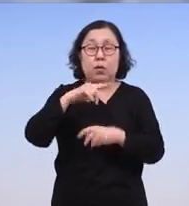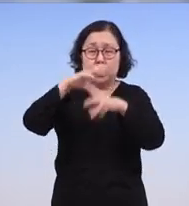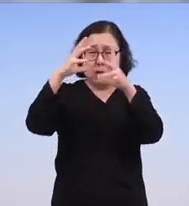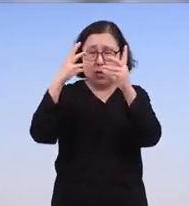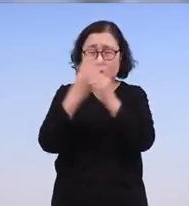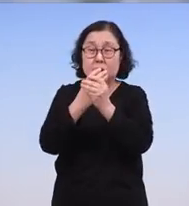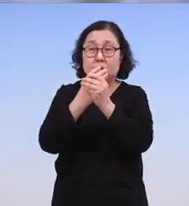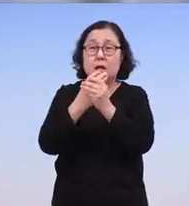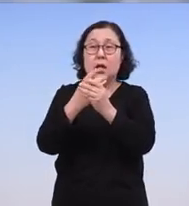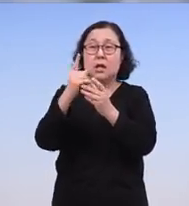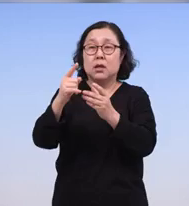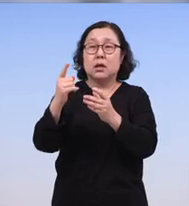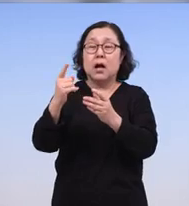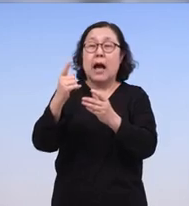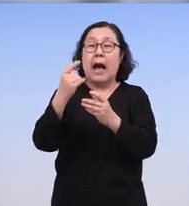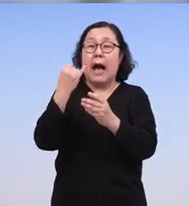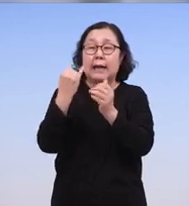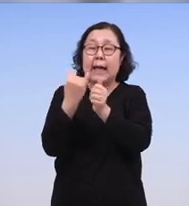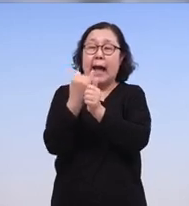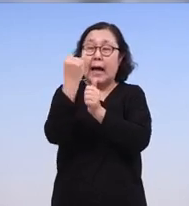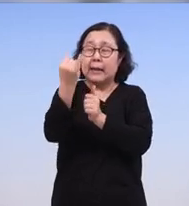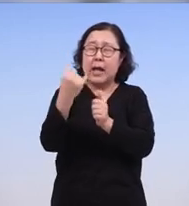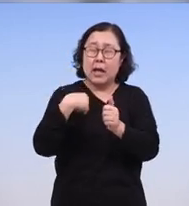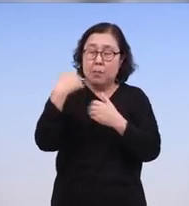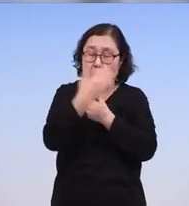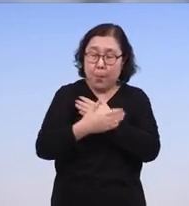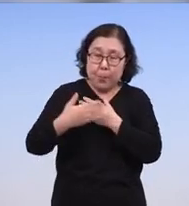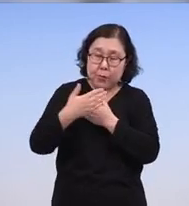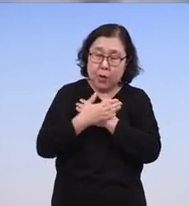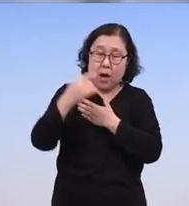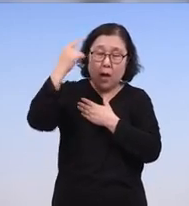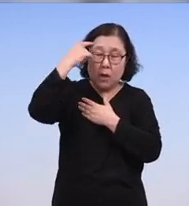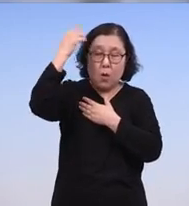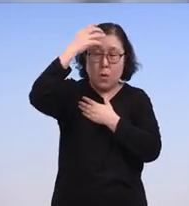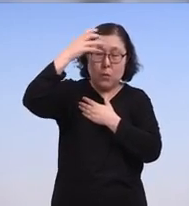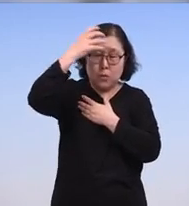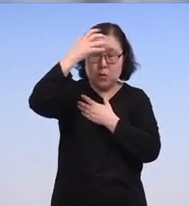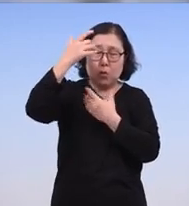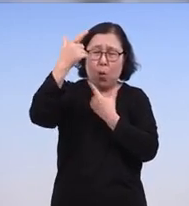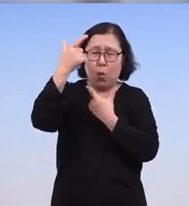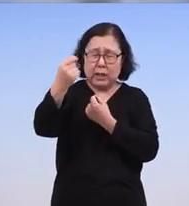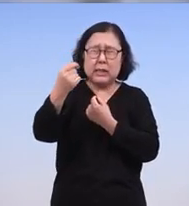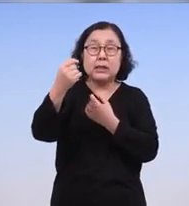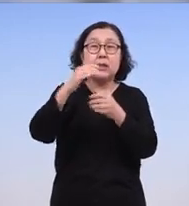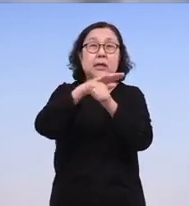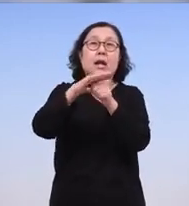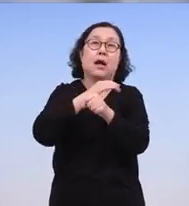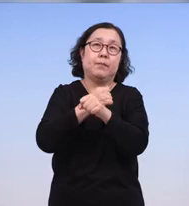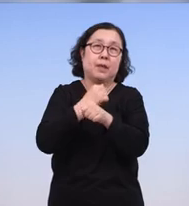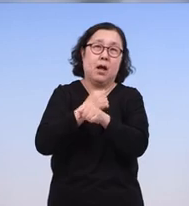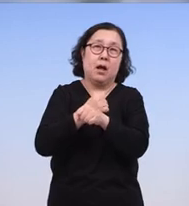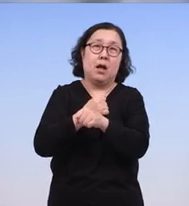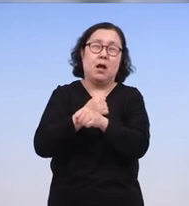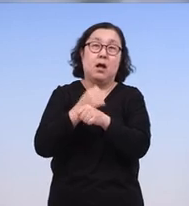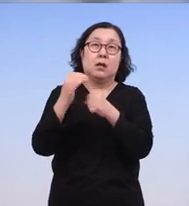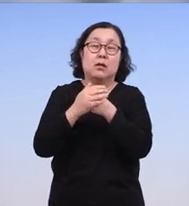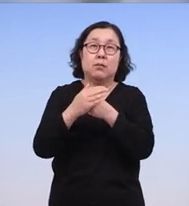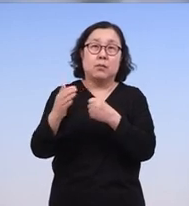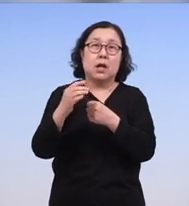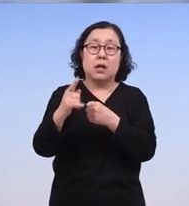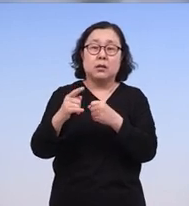그 존재를 사랑하거든요. 내 아내의 몸도 내가 사랑하는 거지. 이런 이상한 논리를 가지고 세상이 지금